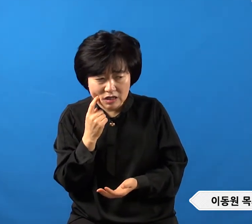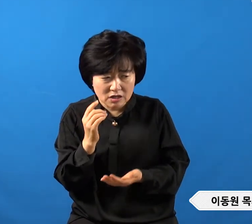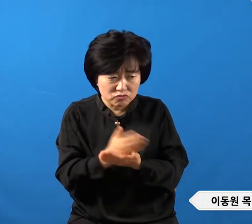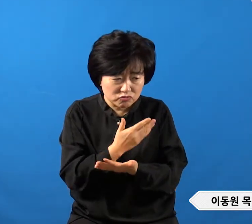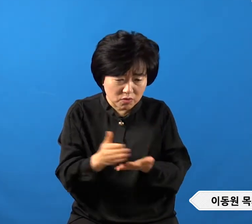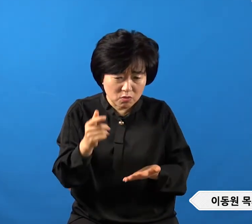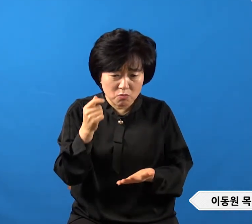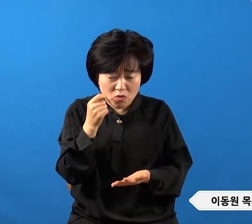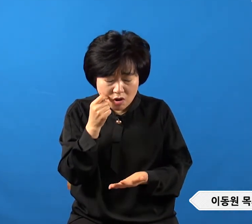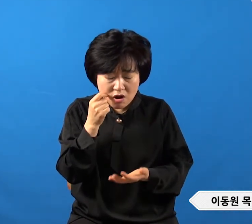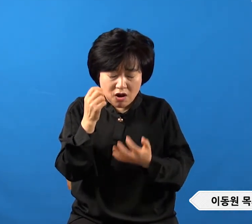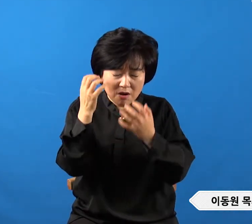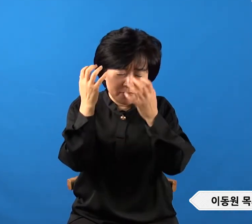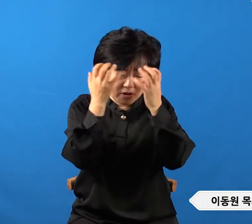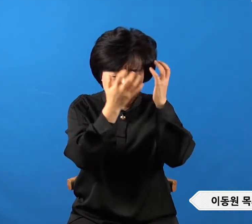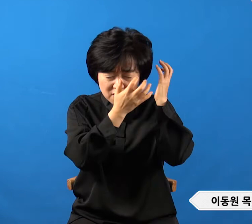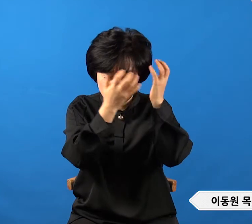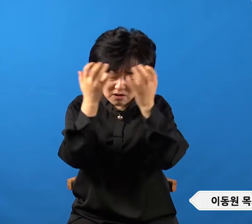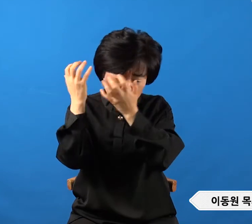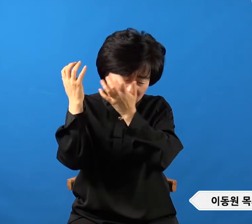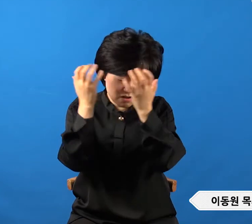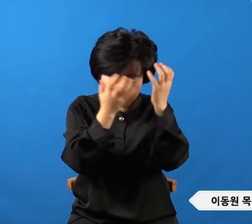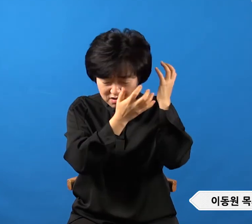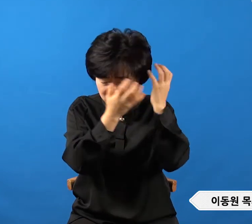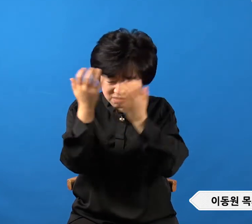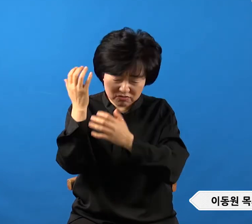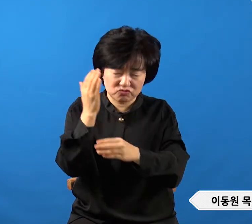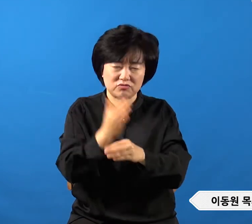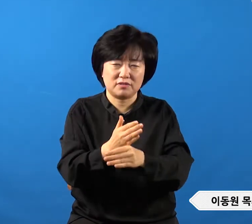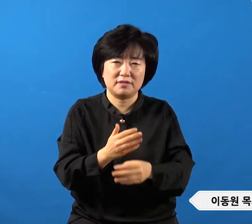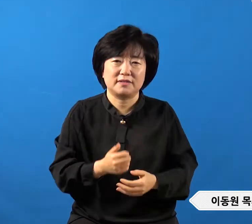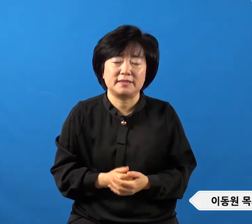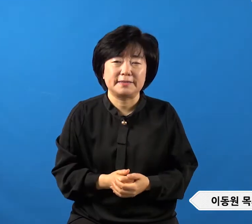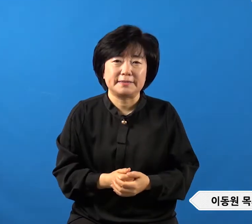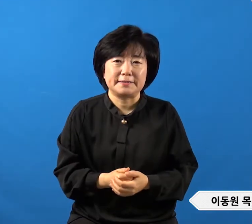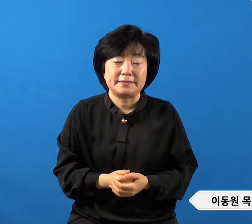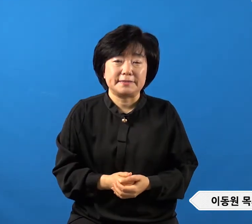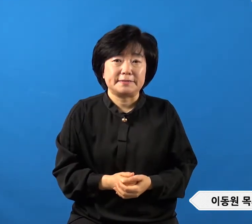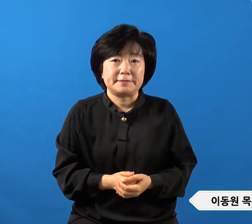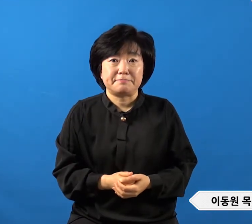가짜인지를 구별 못하는 혼란을 오늘 우리는 경험하고 있습니다.